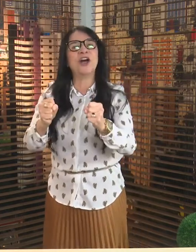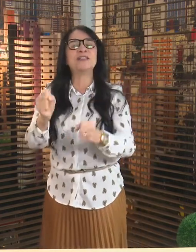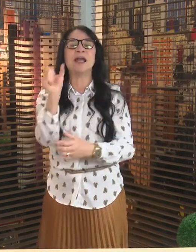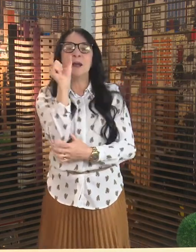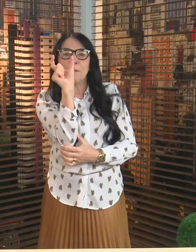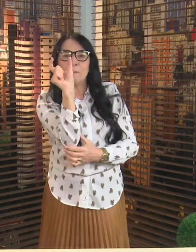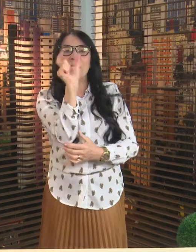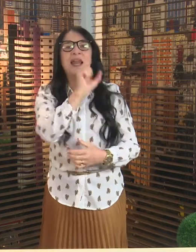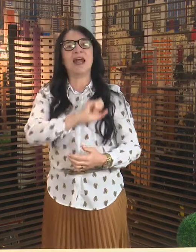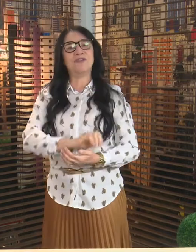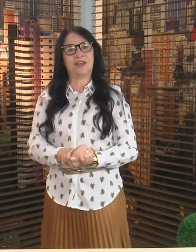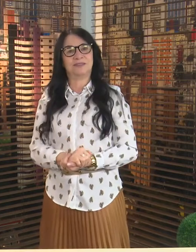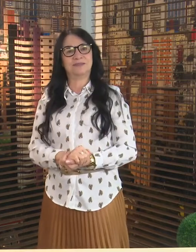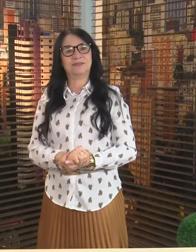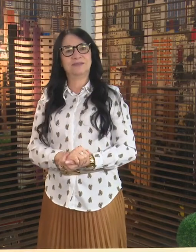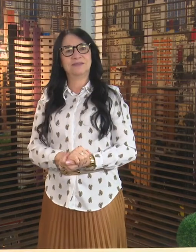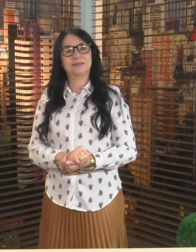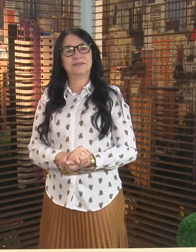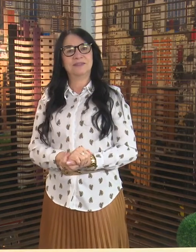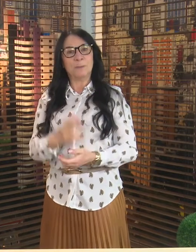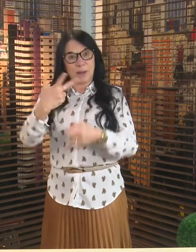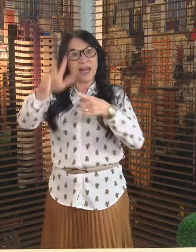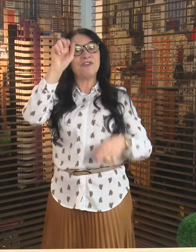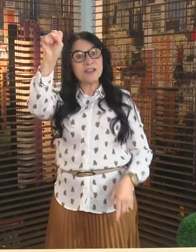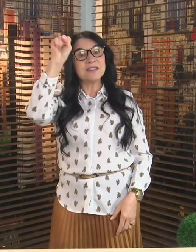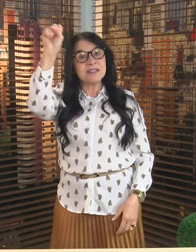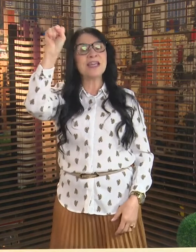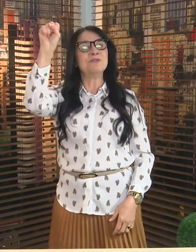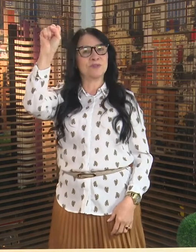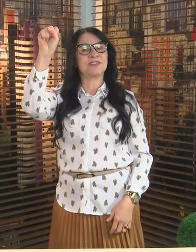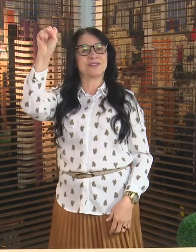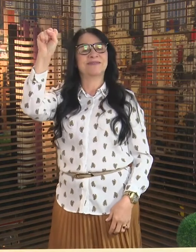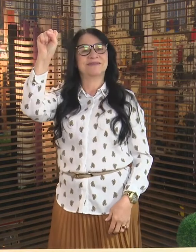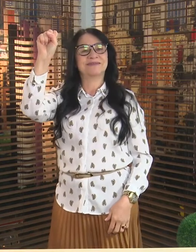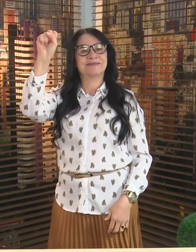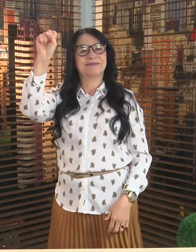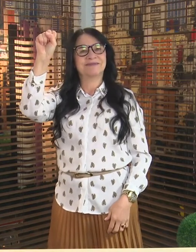poderosa palavra para vencermos.